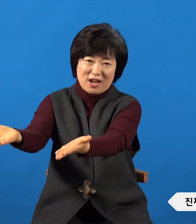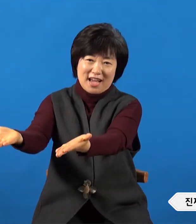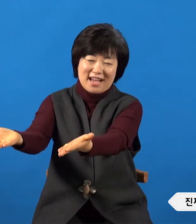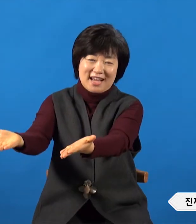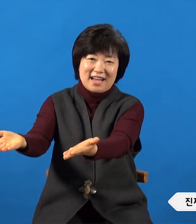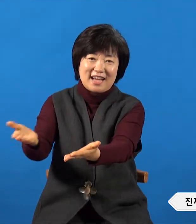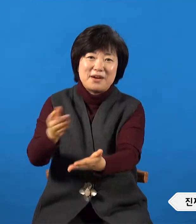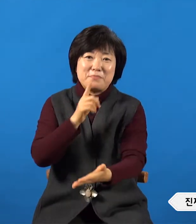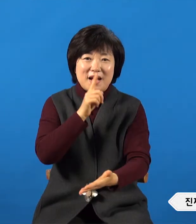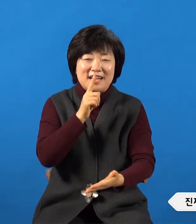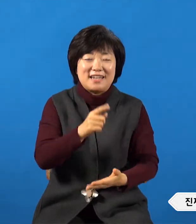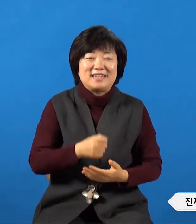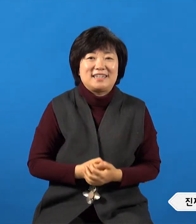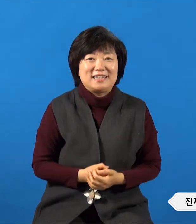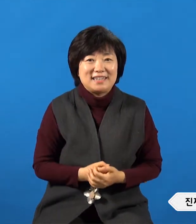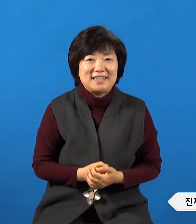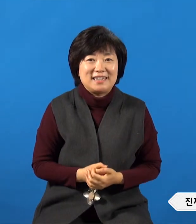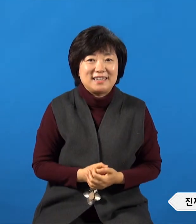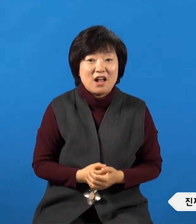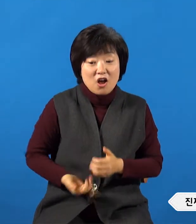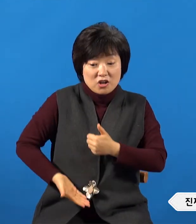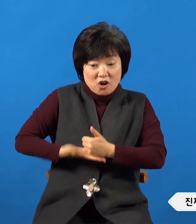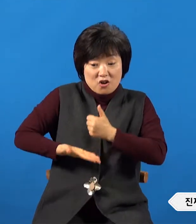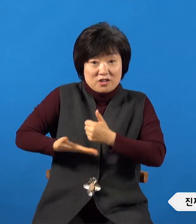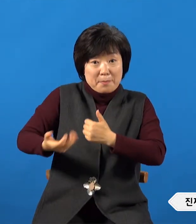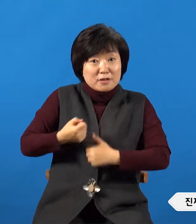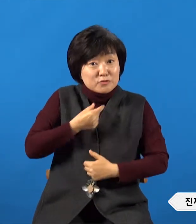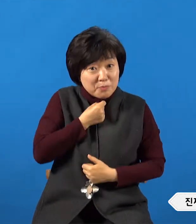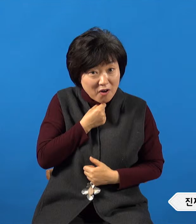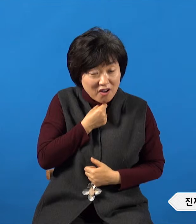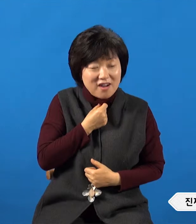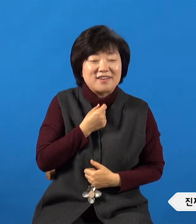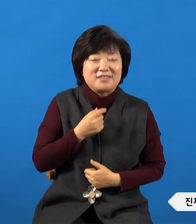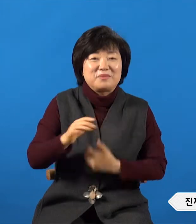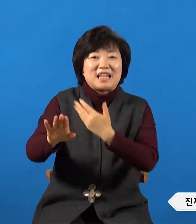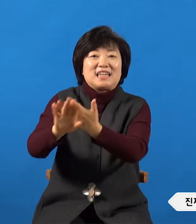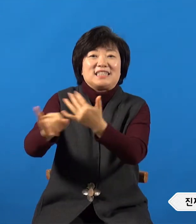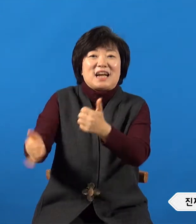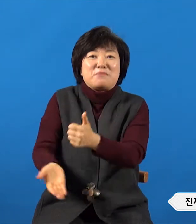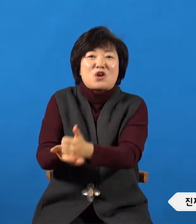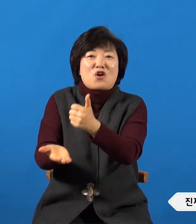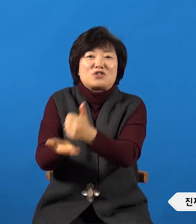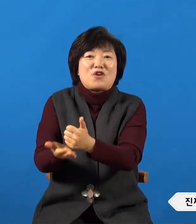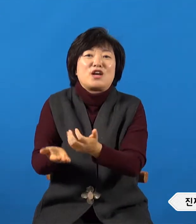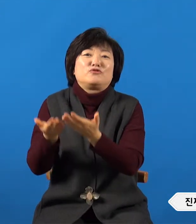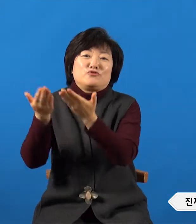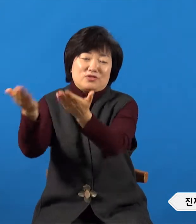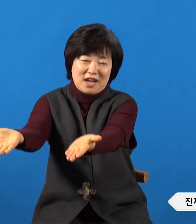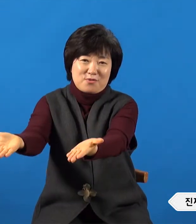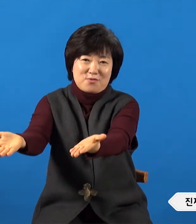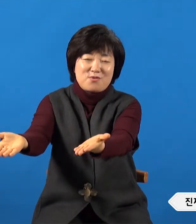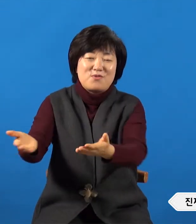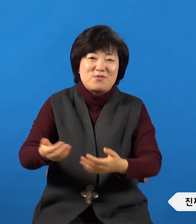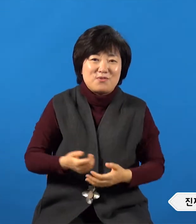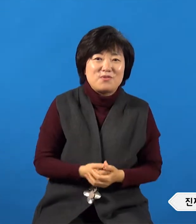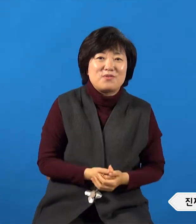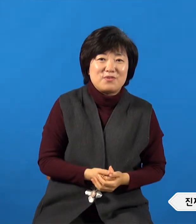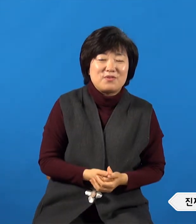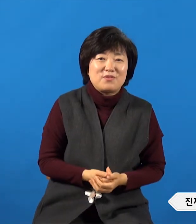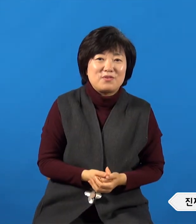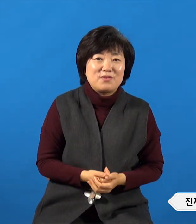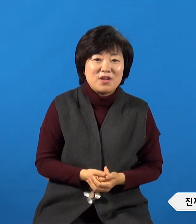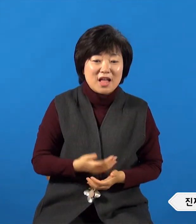주라 라고 말씀하고 있다는 겁니다. 격려받고 싶습니까? 그렇다면 격려해 주라고